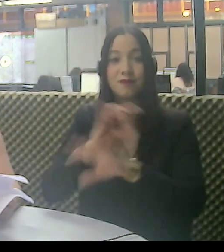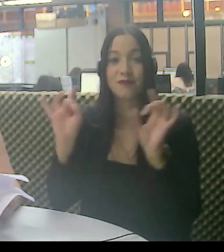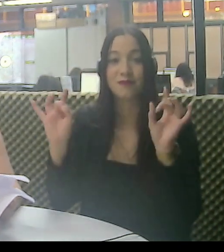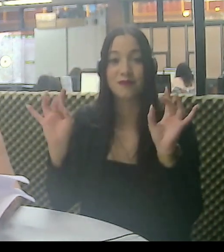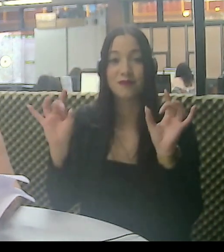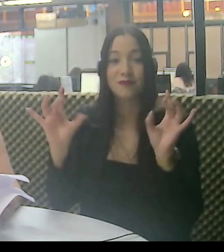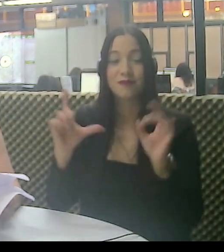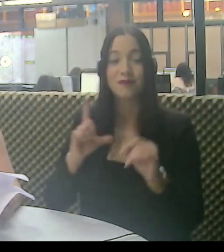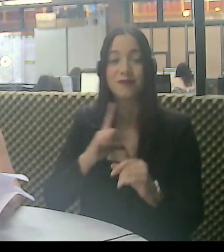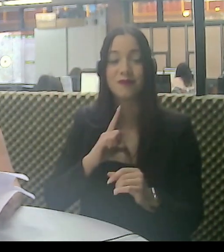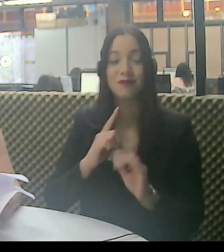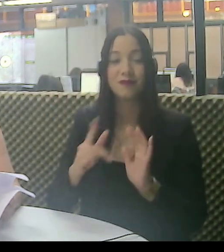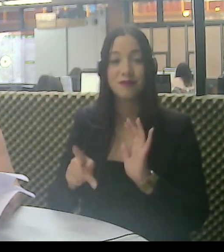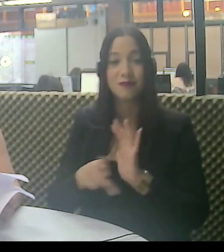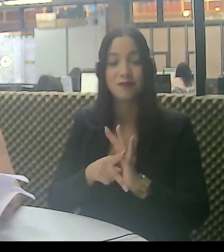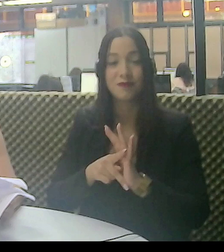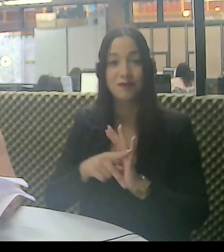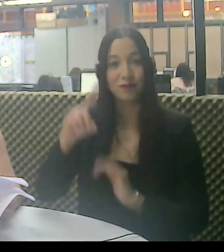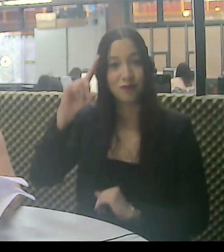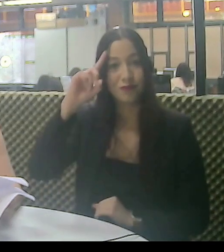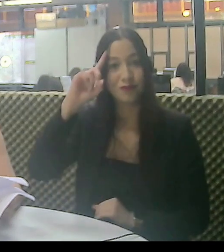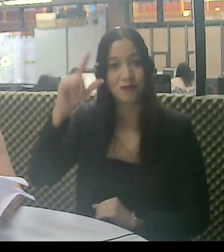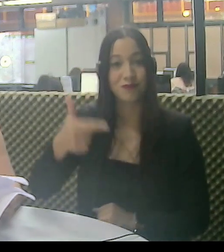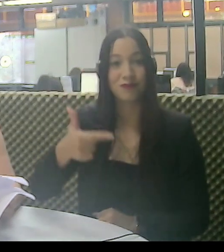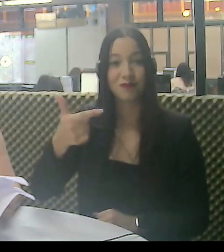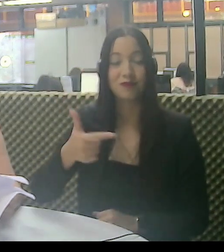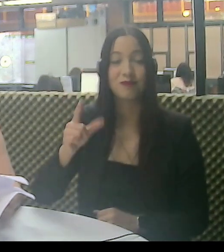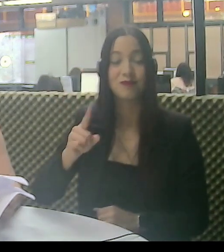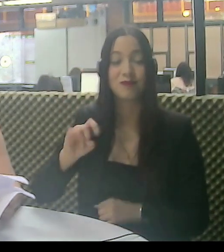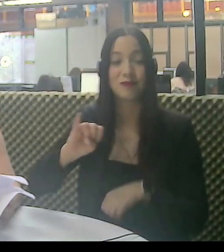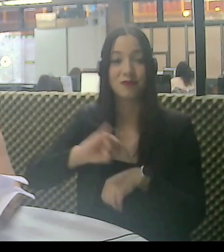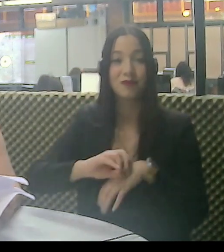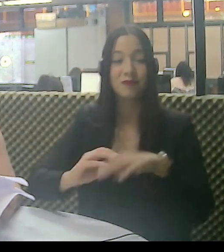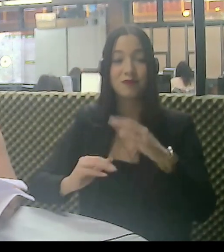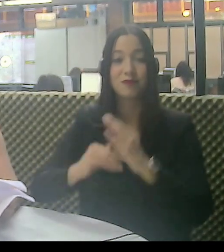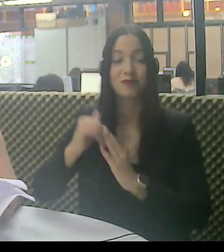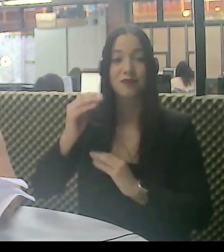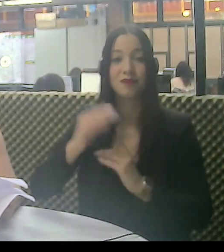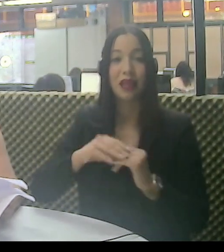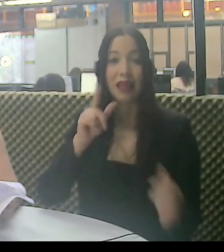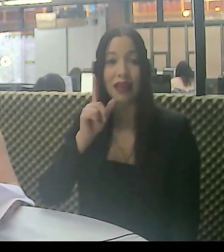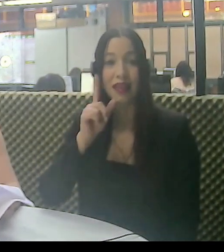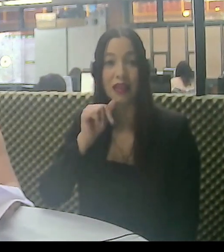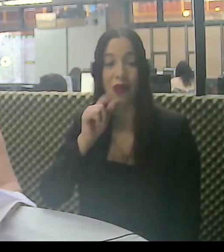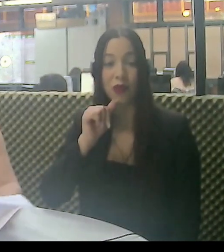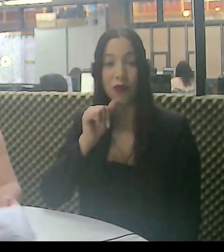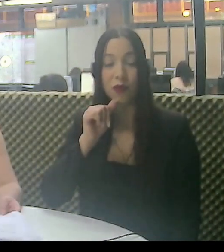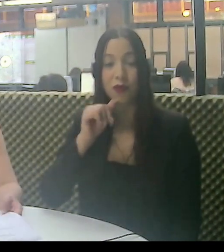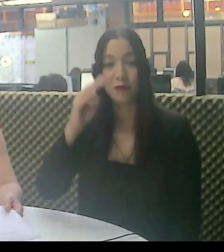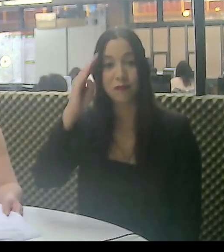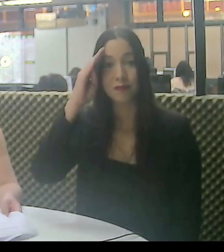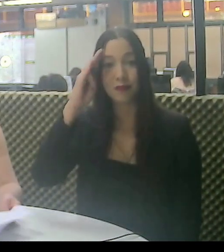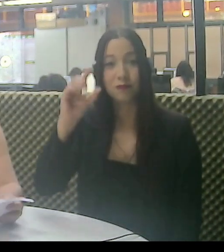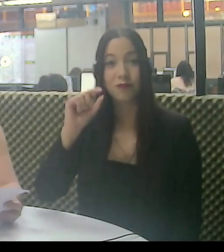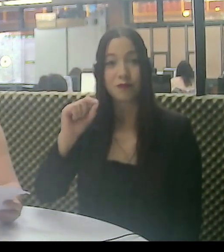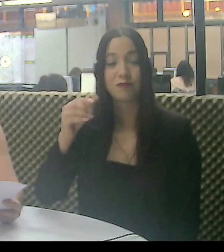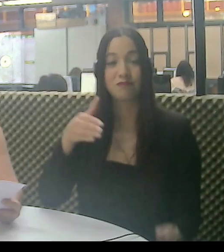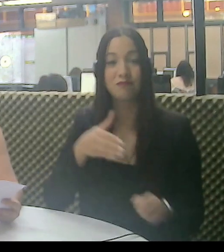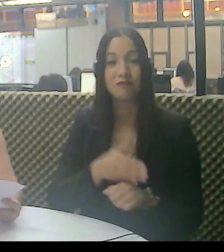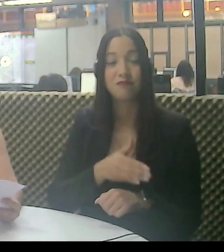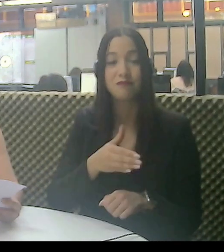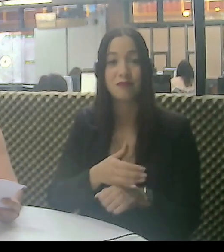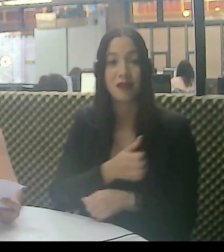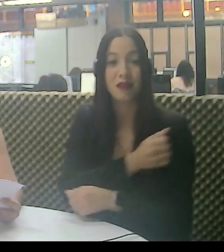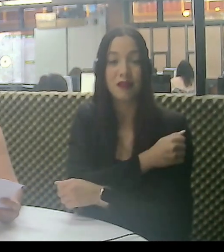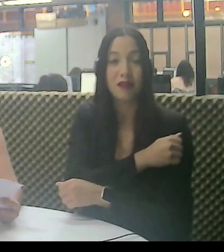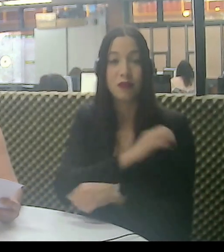que é o Fashion Day a segunda edição do evento ocorreu no centro profissionalizante Lagoinha e destacou o trabalho dos participantes